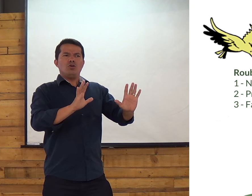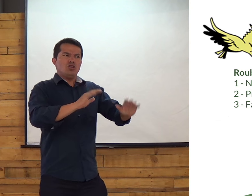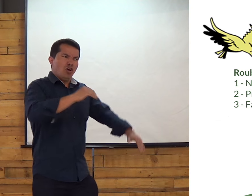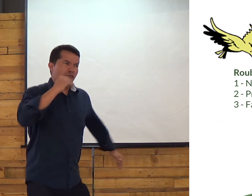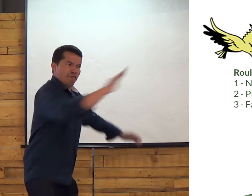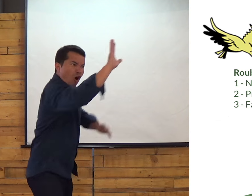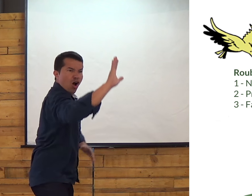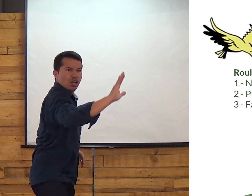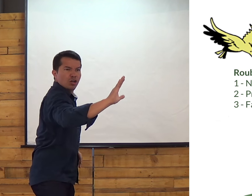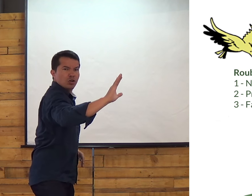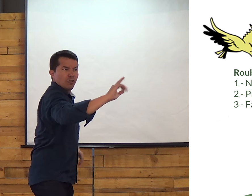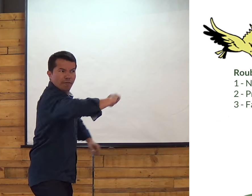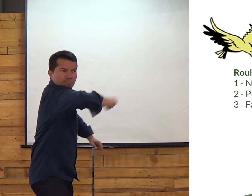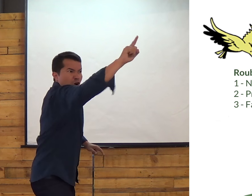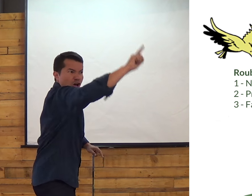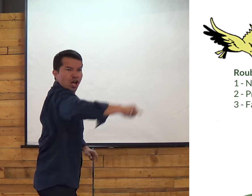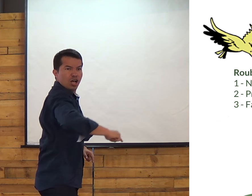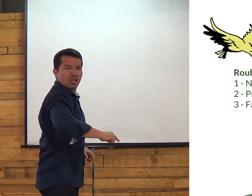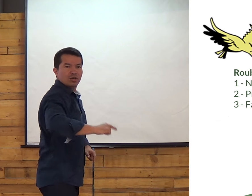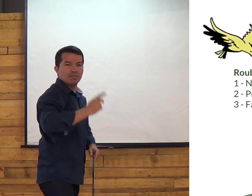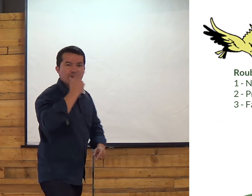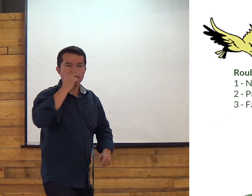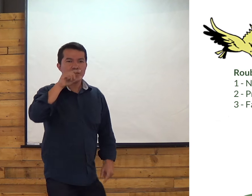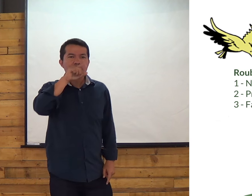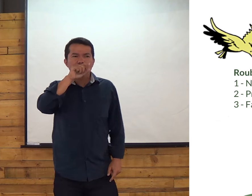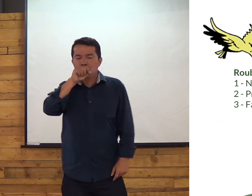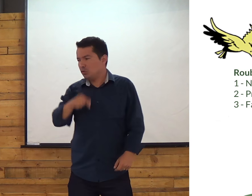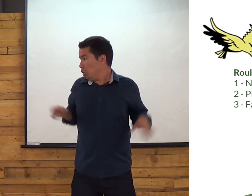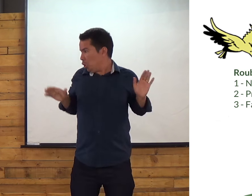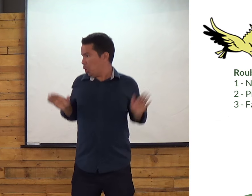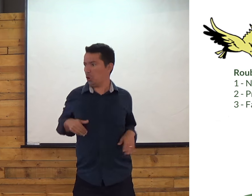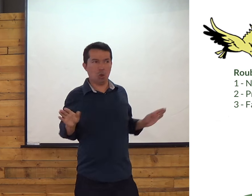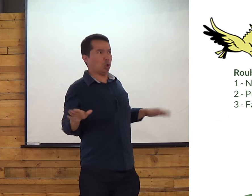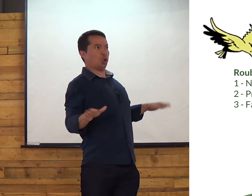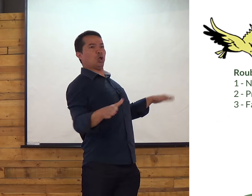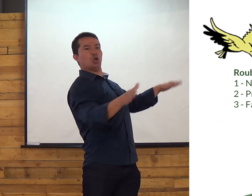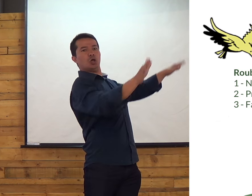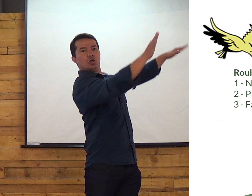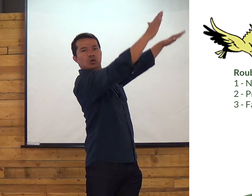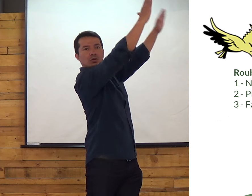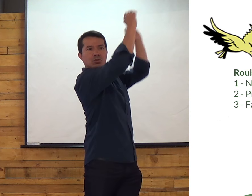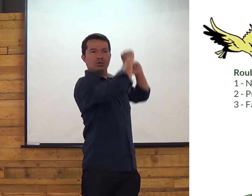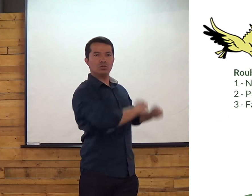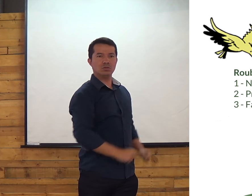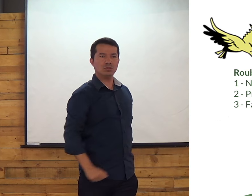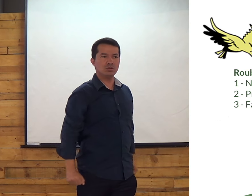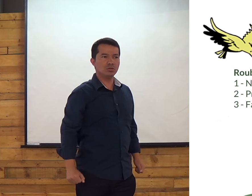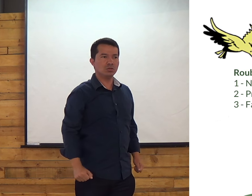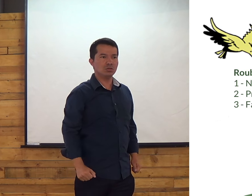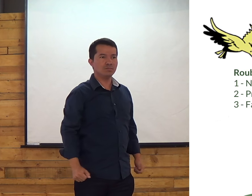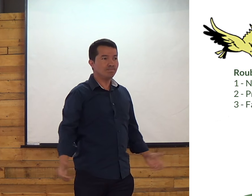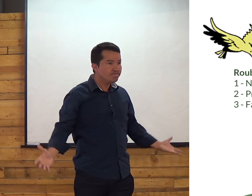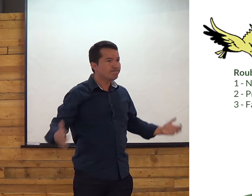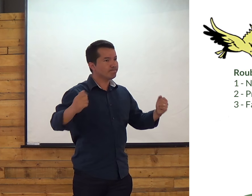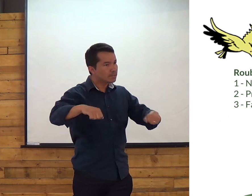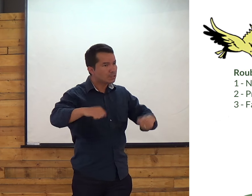E você precisa estar atento a isso e dizer: sai daqui, como um pássaro, que ele tem que sair daí, porque